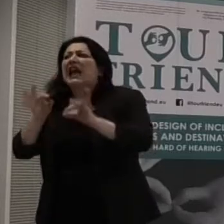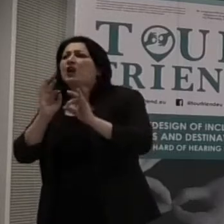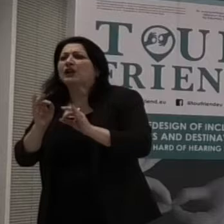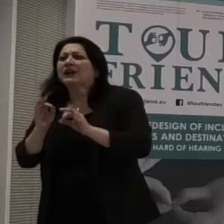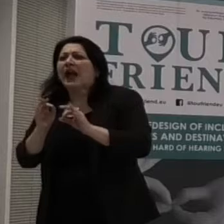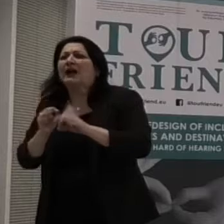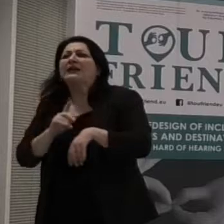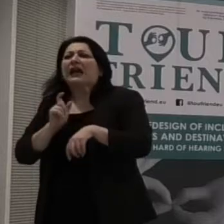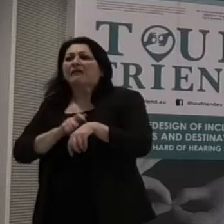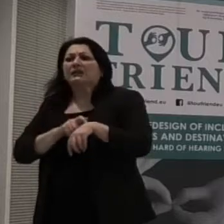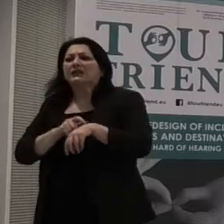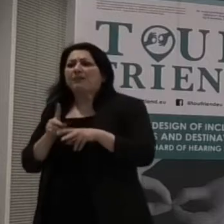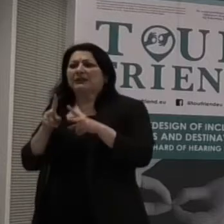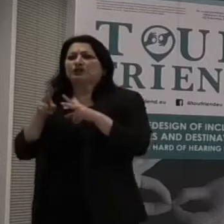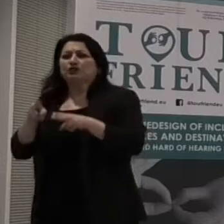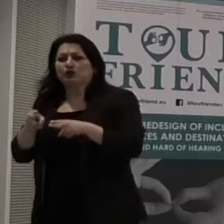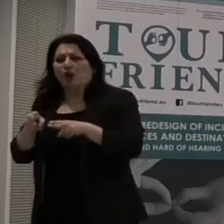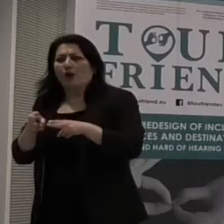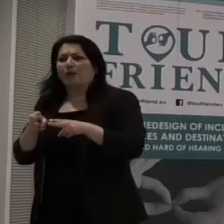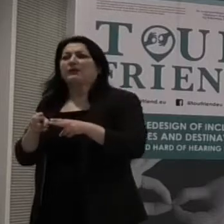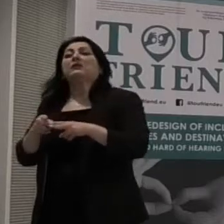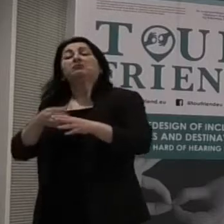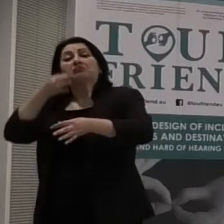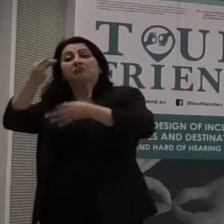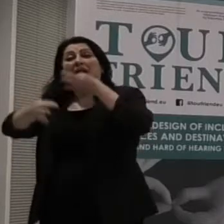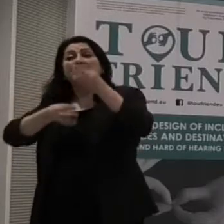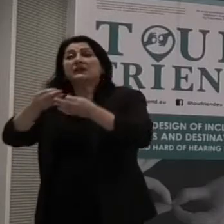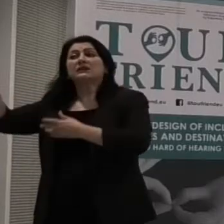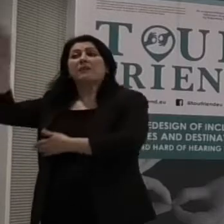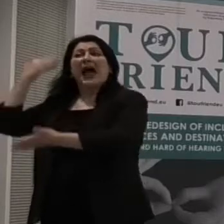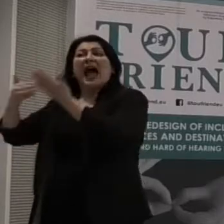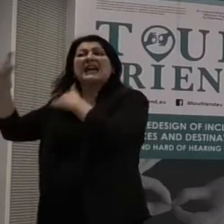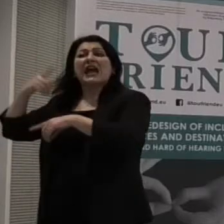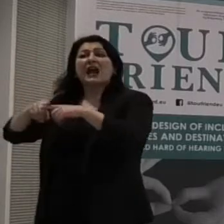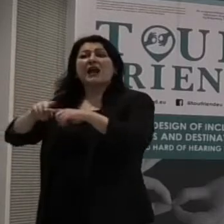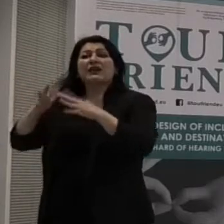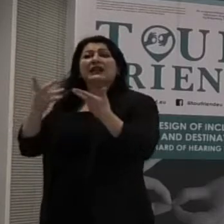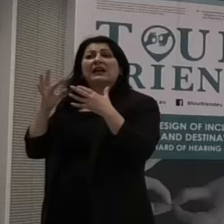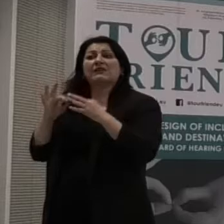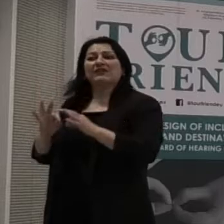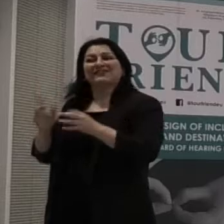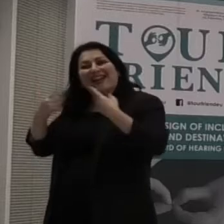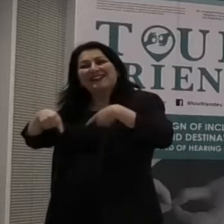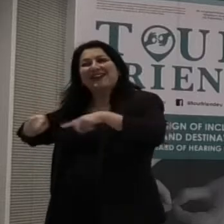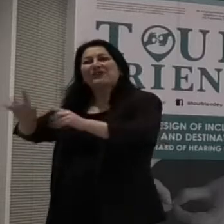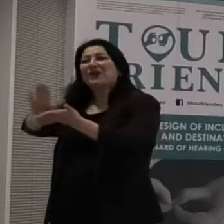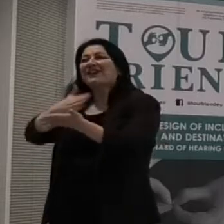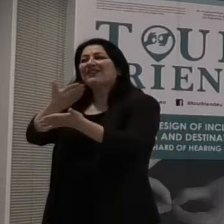εξιστόρηση για το τι συνέβαινε τότε στην αρχαία Ελλάδα. Και όλα αυτά με ταυτόχρονη διερμηνία στην ελληνική νοηματική